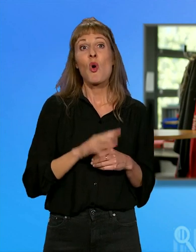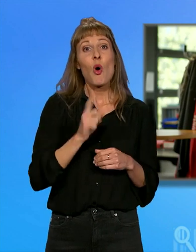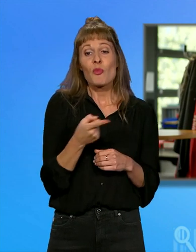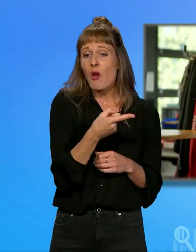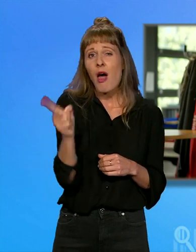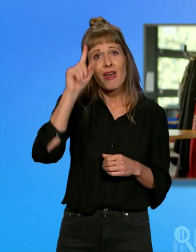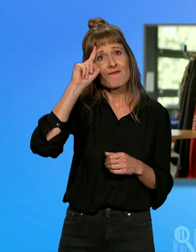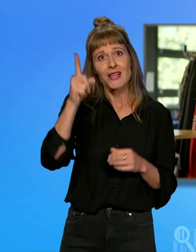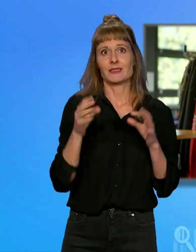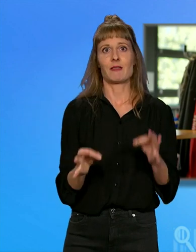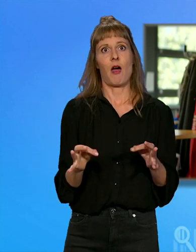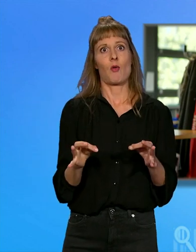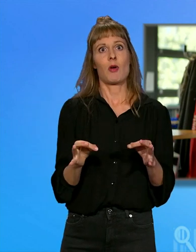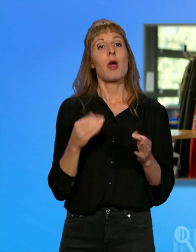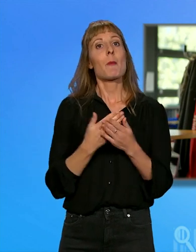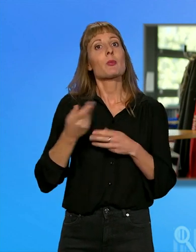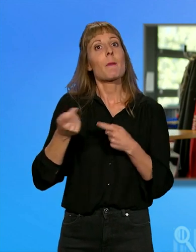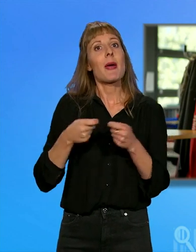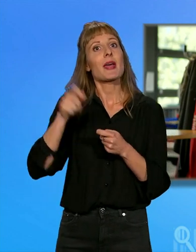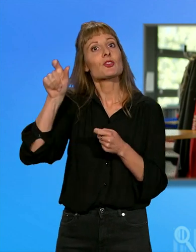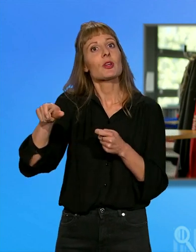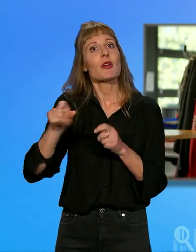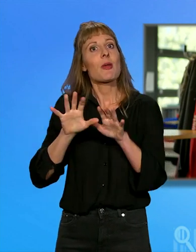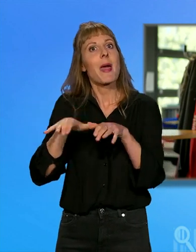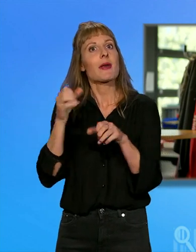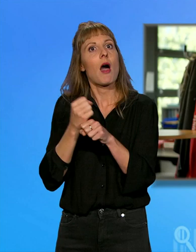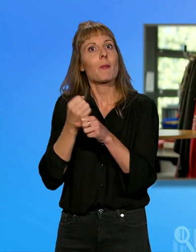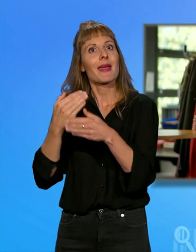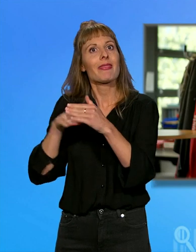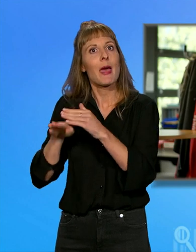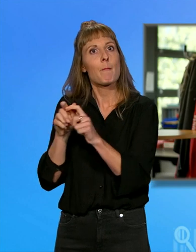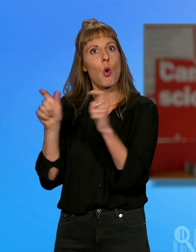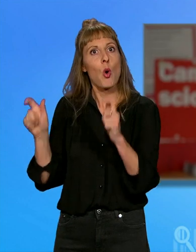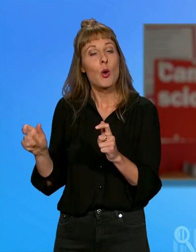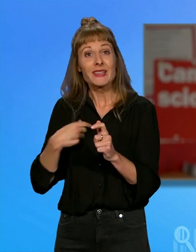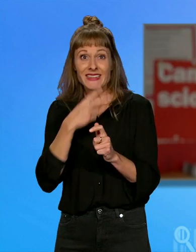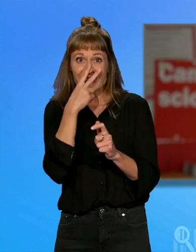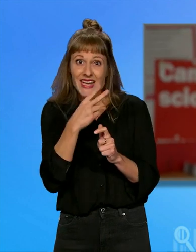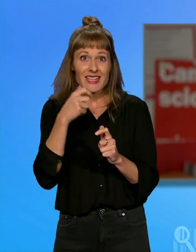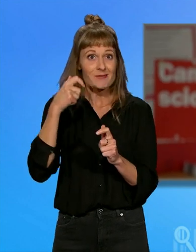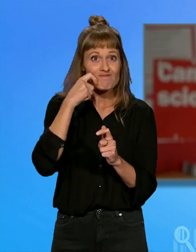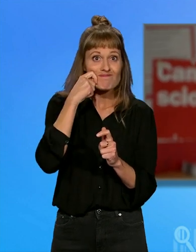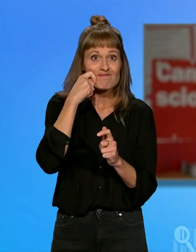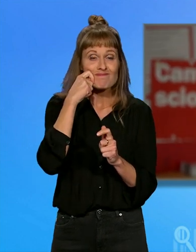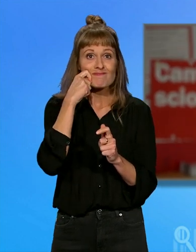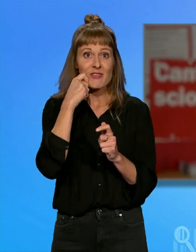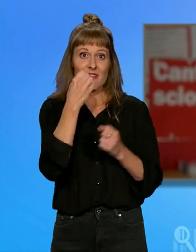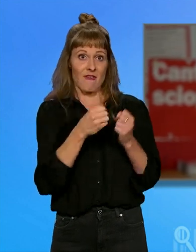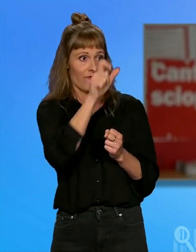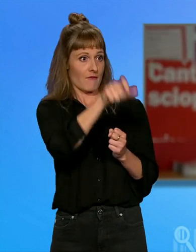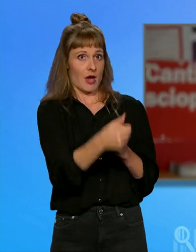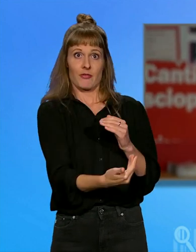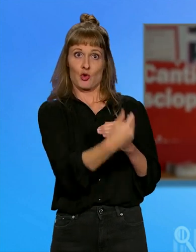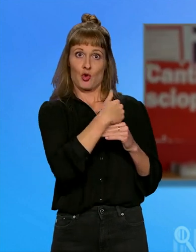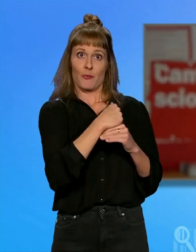der DPD-Manager in Bern sieht die Leute um 17:30 ankommen und am Abend um 9 wieder kommen und weiss ganz genau mit dem System, dass zwischen